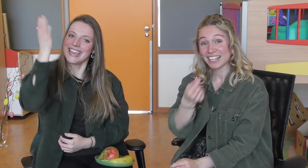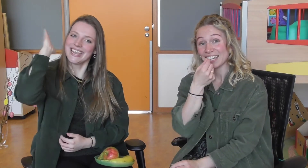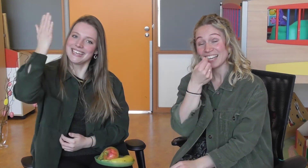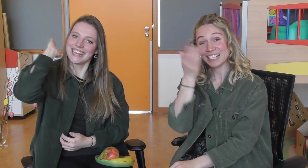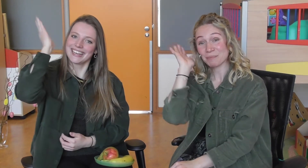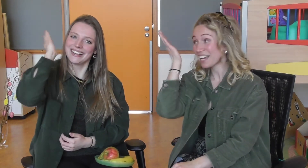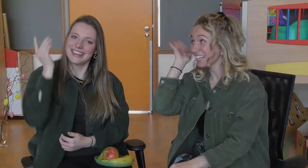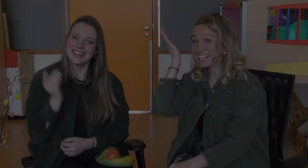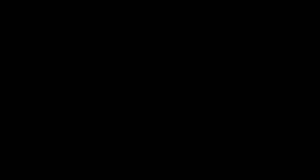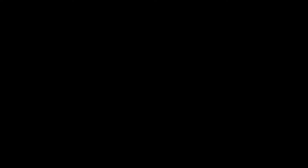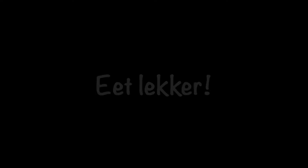Eet lekker!